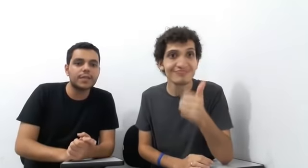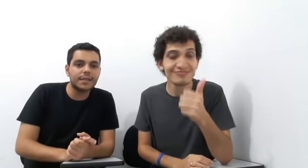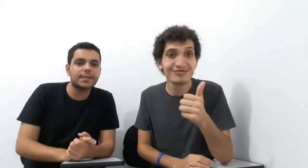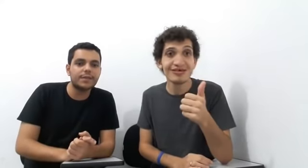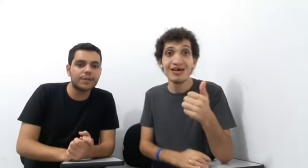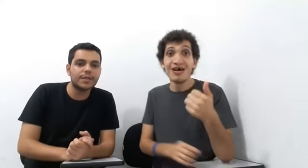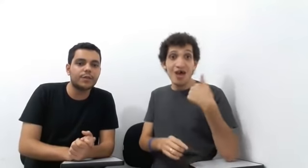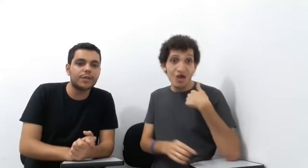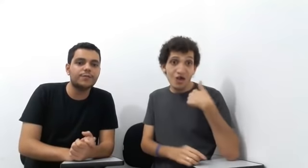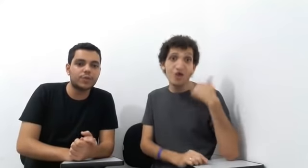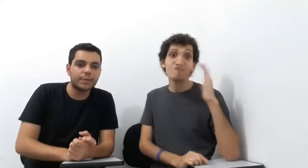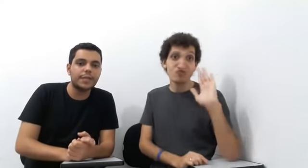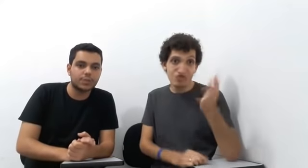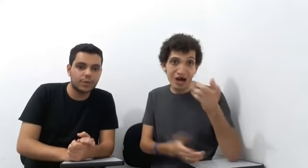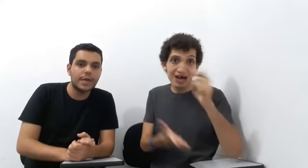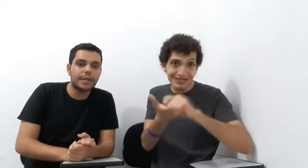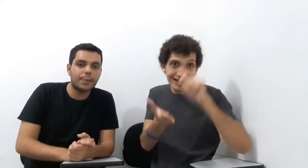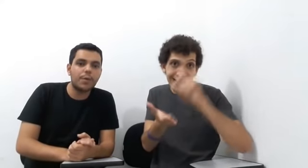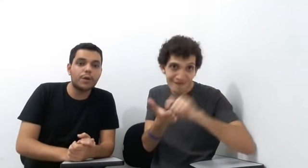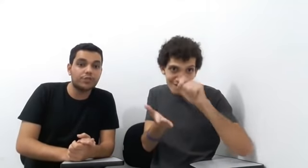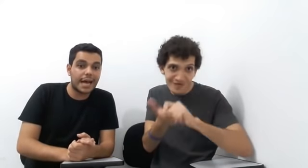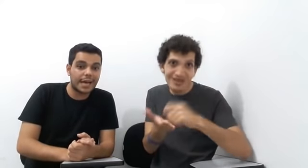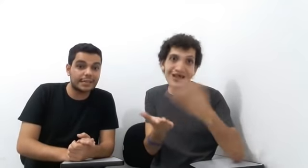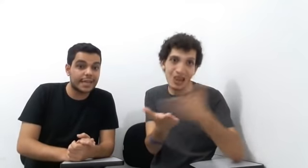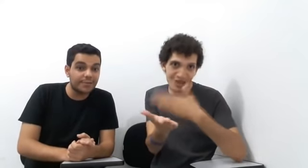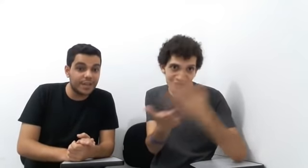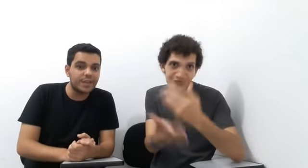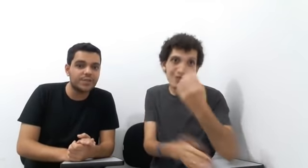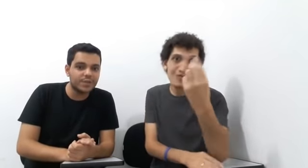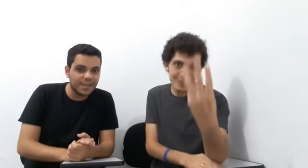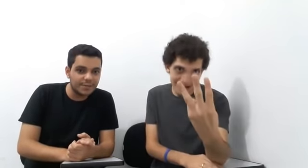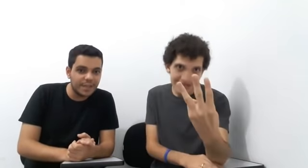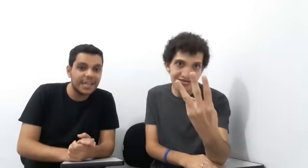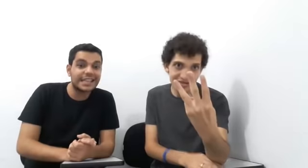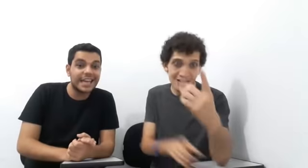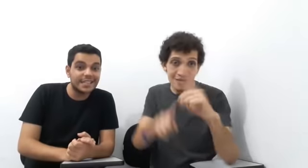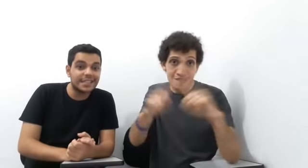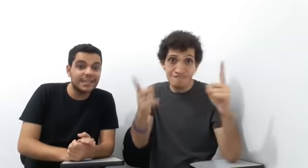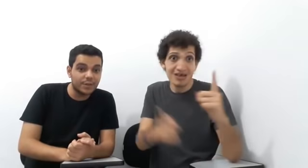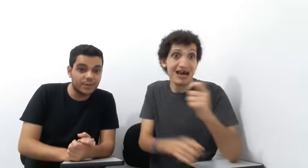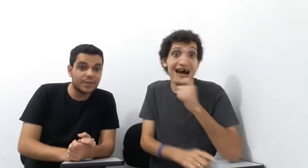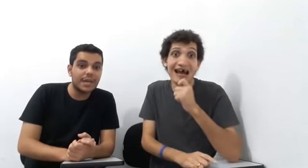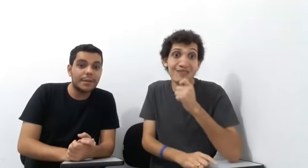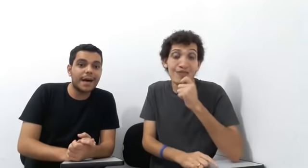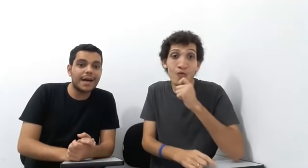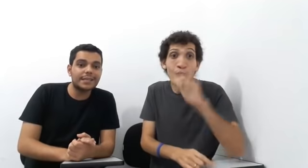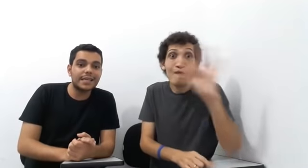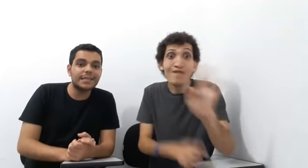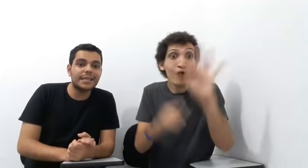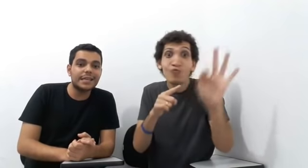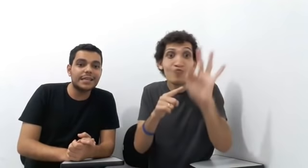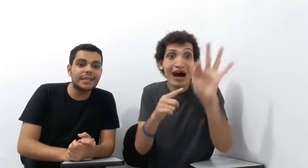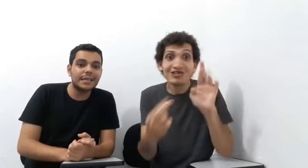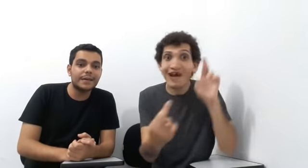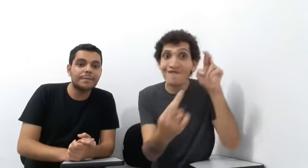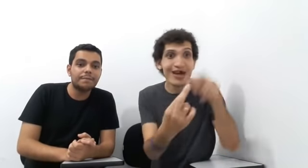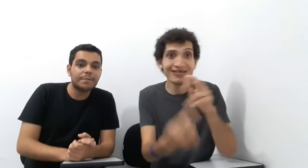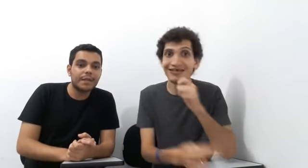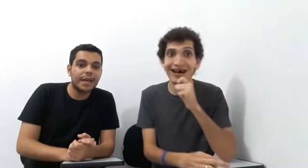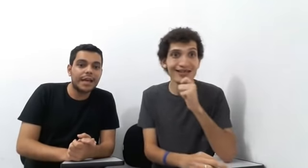certeza que eu vou escrever um livro sobre isso. Tá bom? Eu já escrevi, inclusive, 3 livros, mas eles ainda